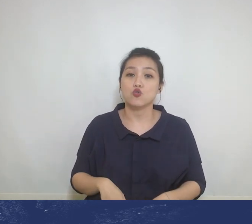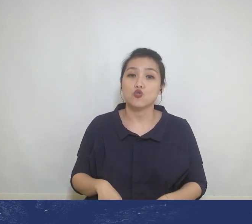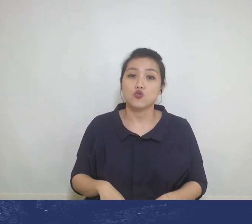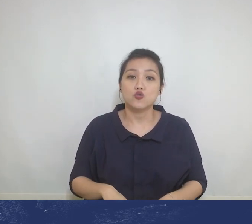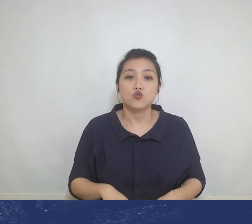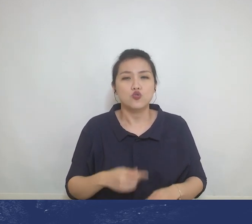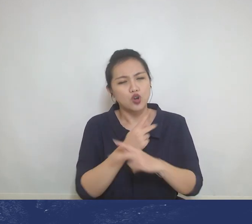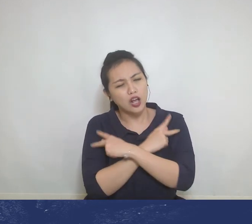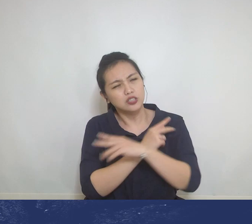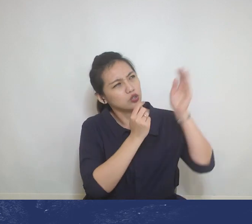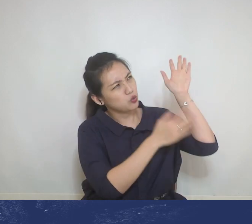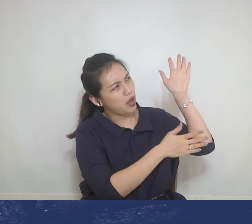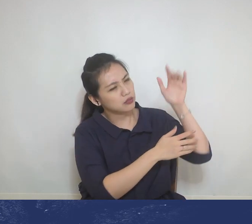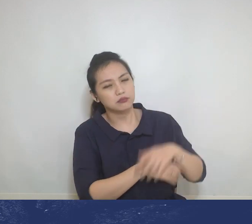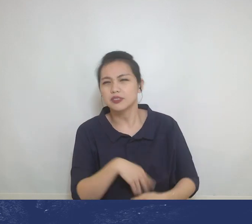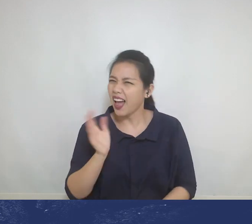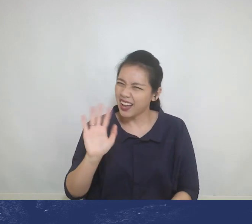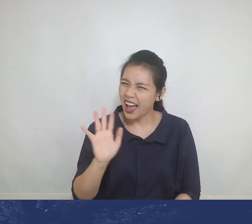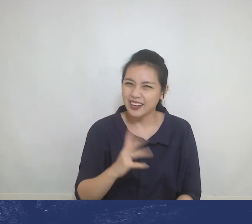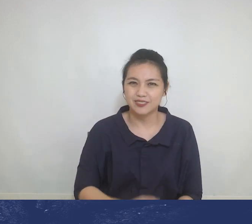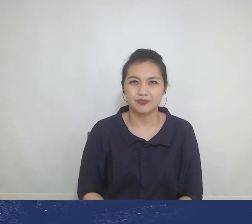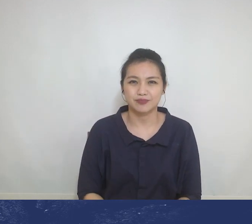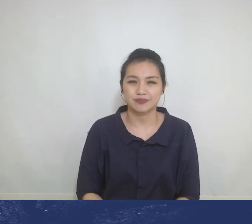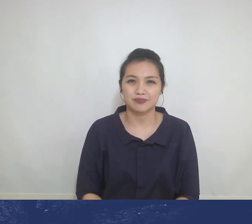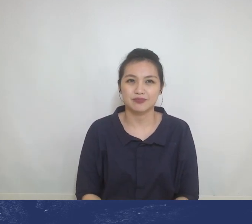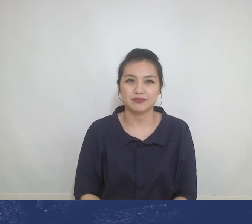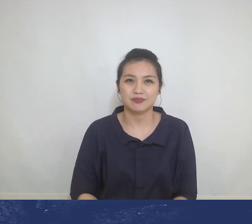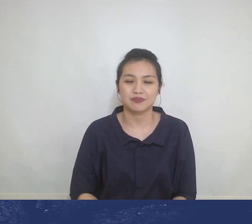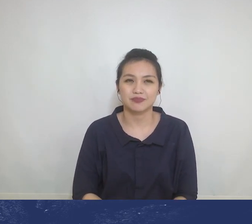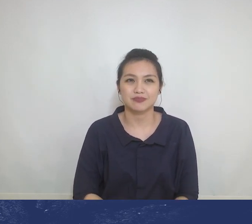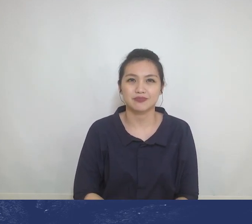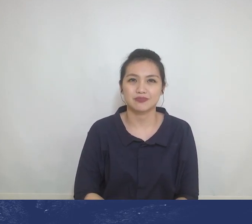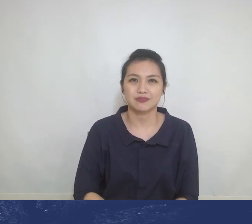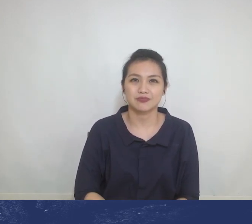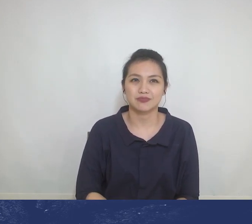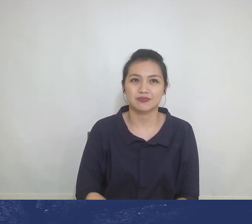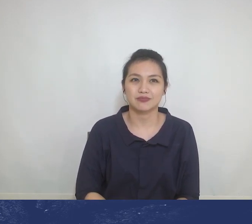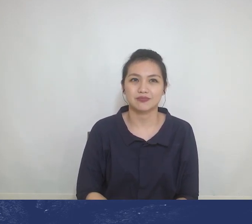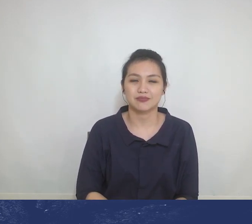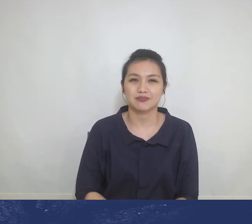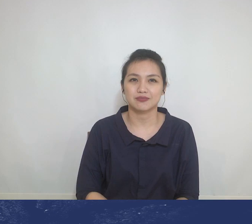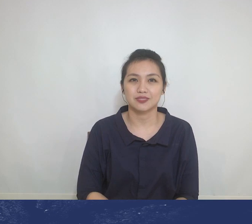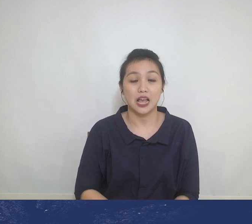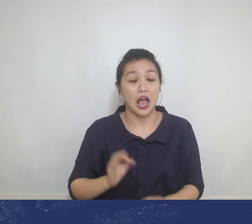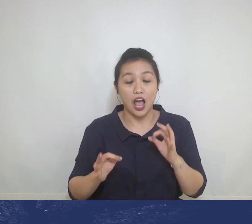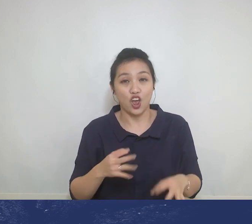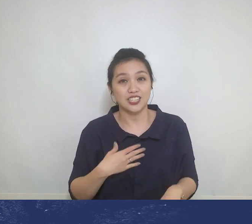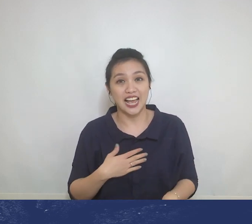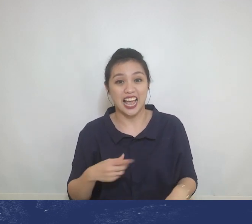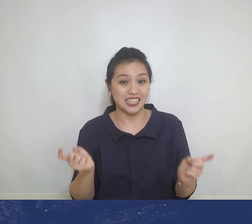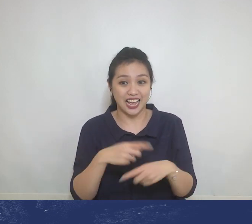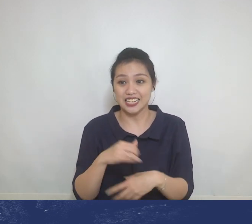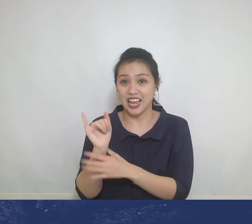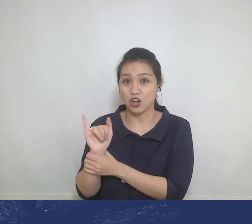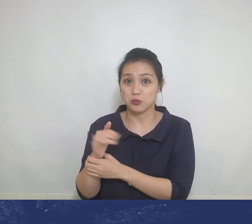orang kalau disuruh kerjakan visi, disuruh kerjakan kehendak Tuhan. Kalau ayat kayak gini kita baca, itu kayak gini loh.